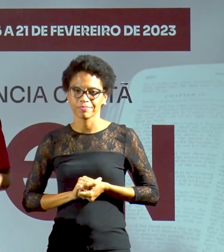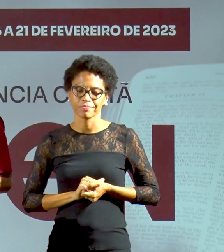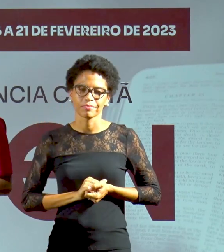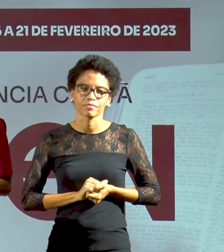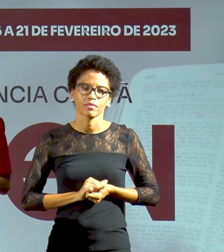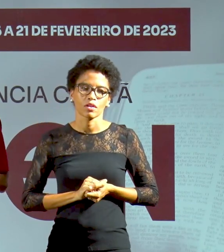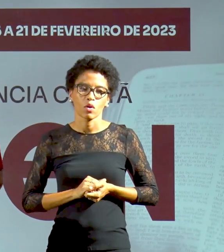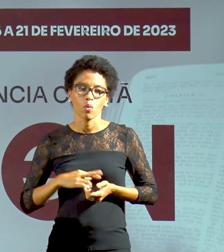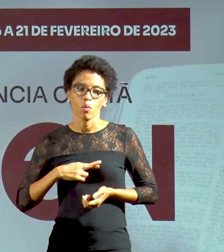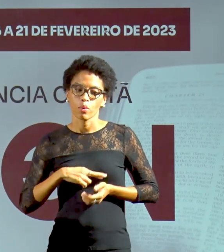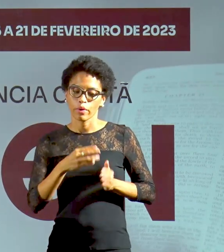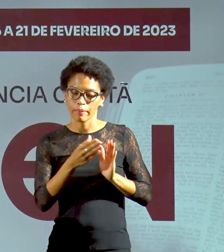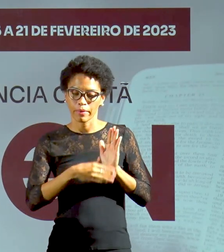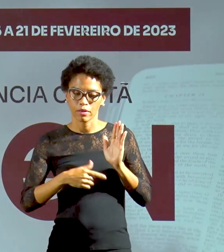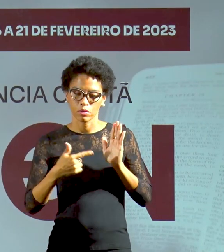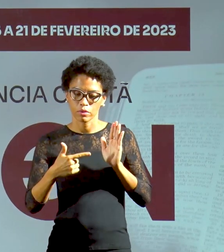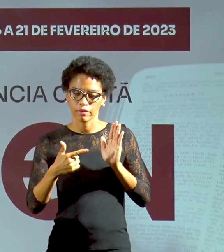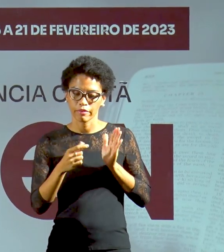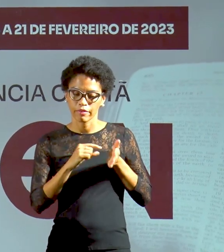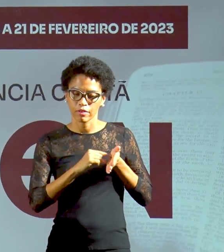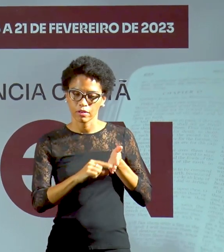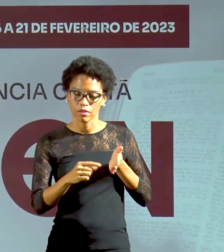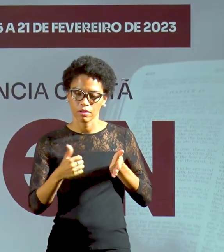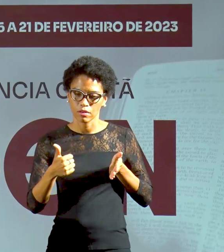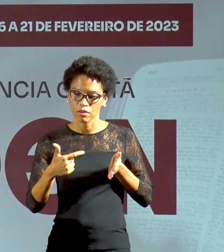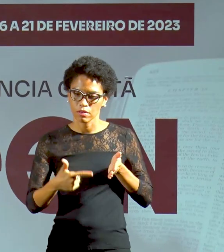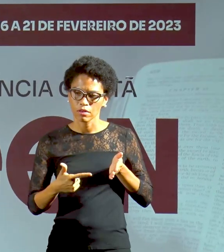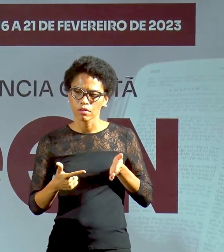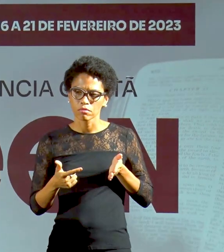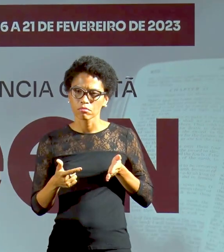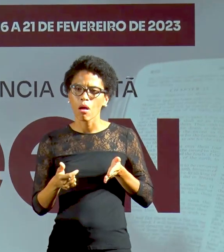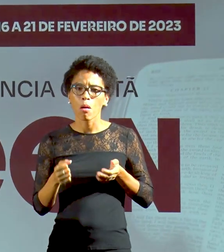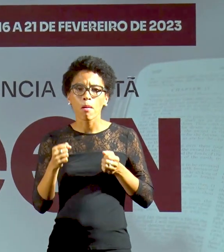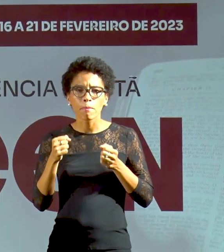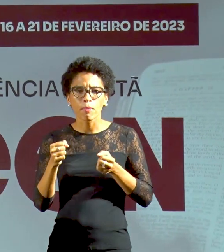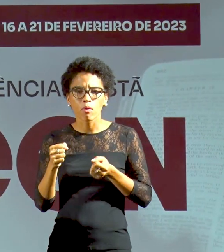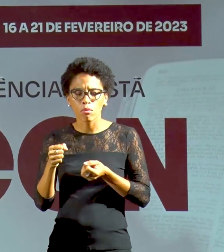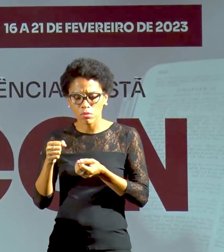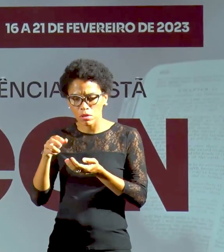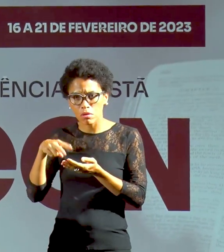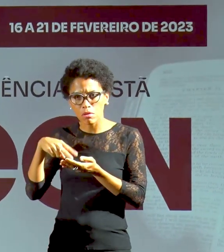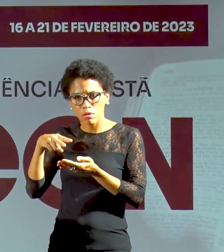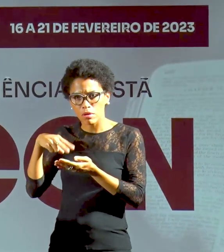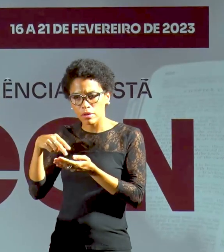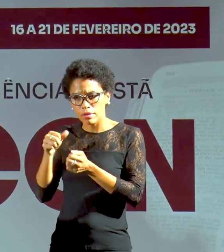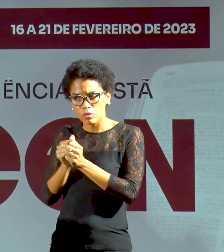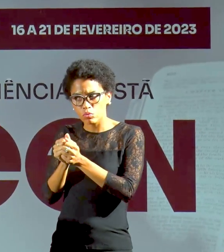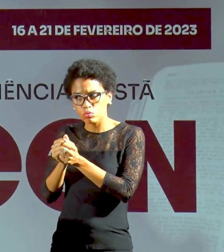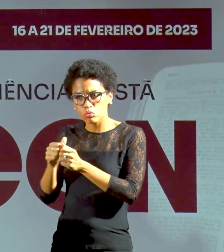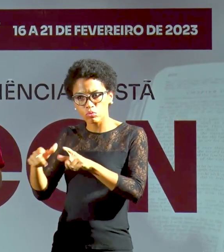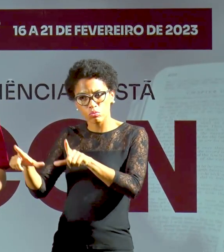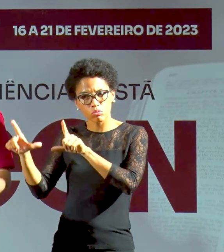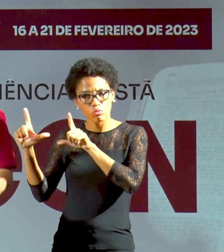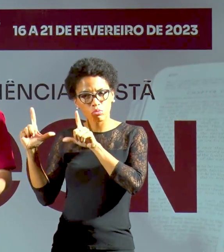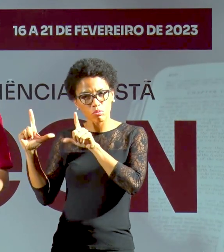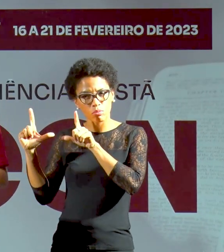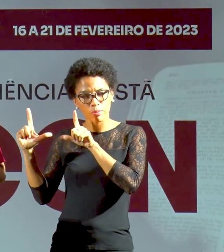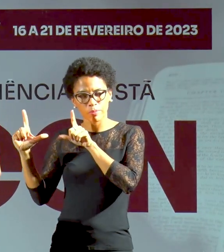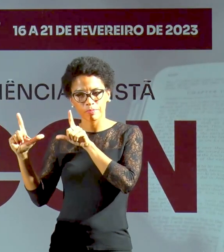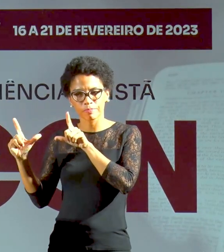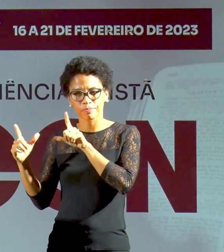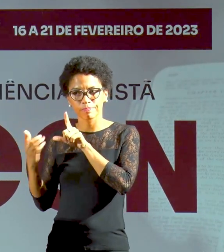Tá bom mas você pode ler comigo se você desejar ali ó naquela versão que tá ali